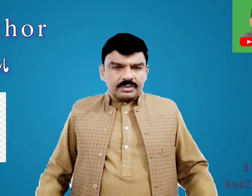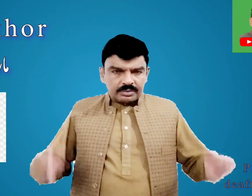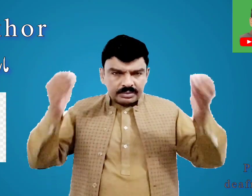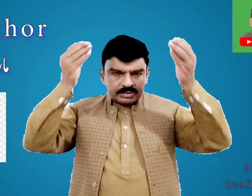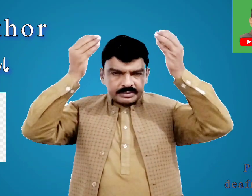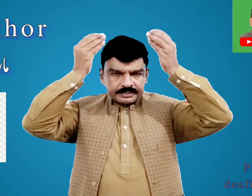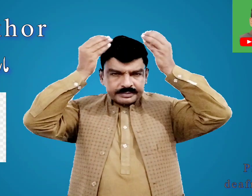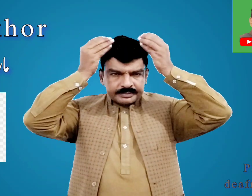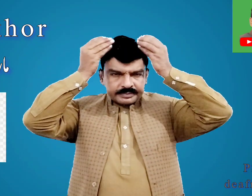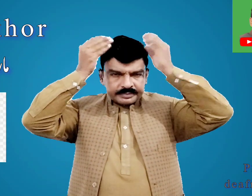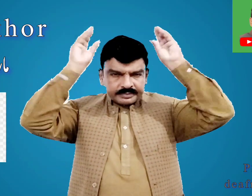Markhor,